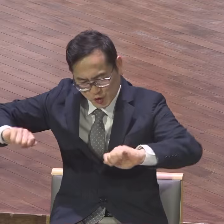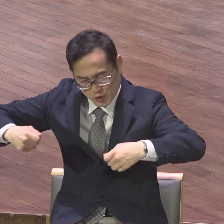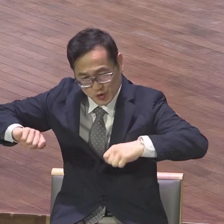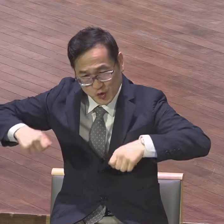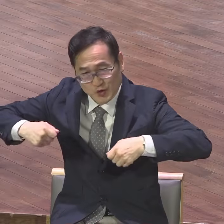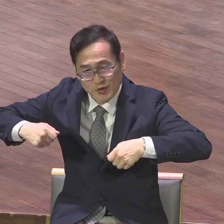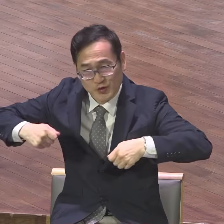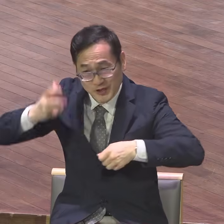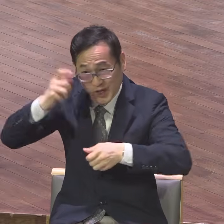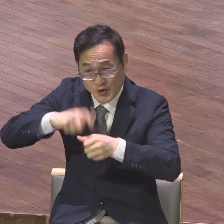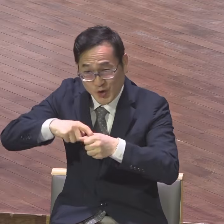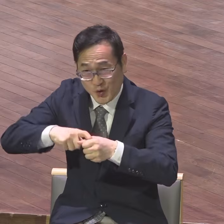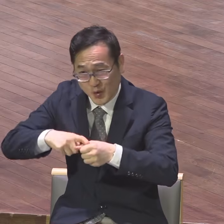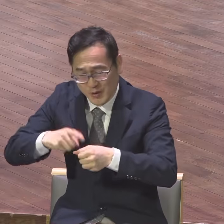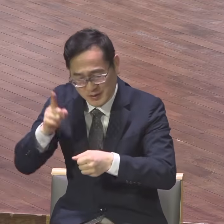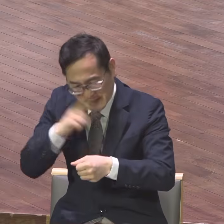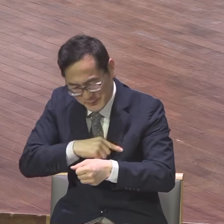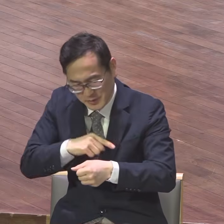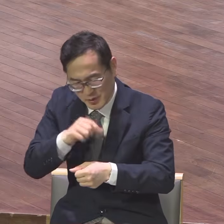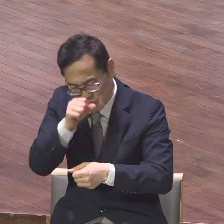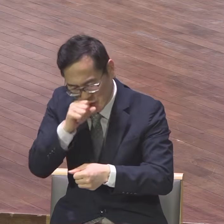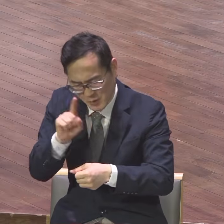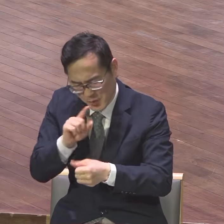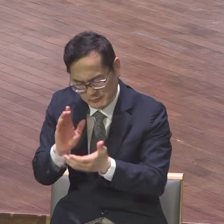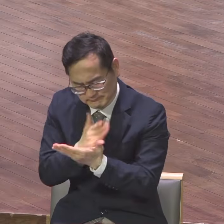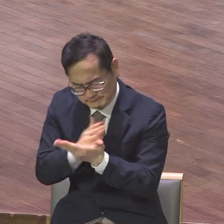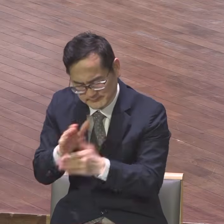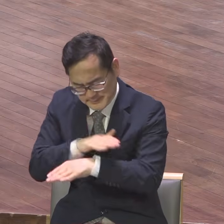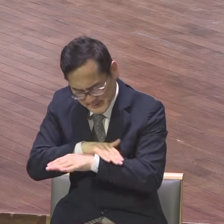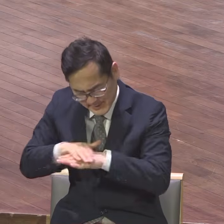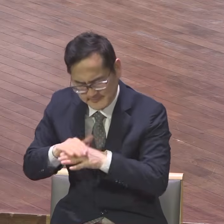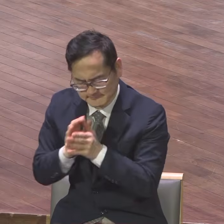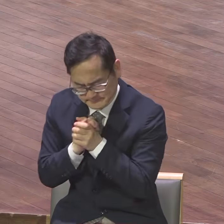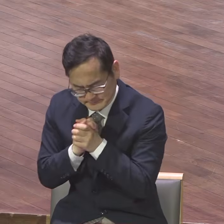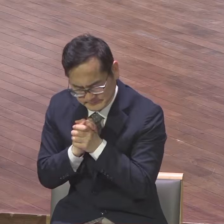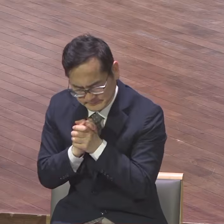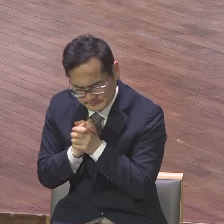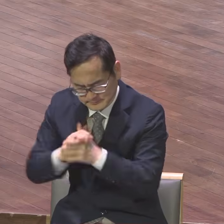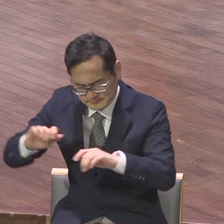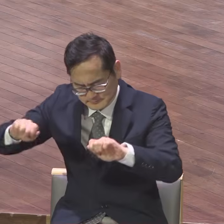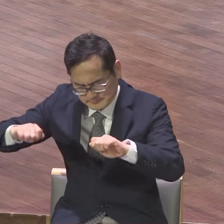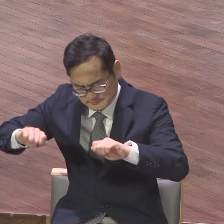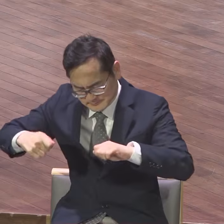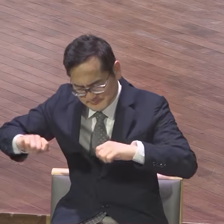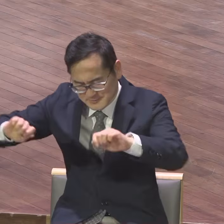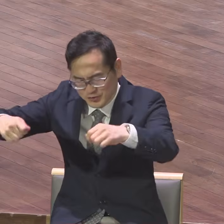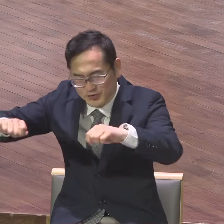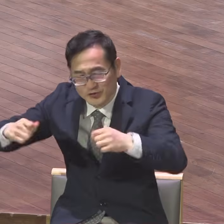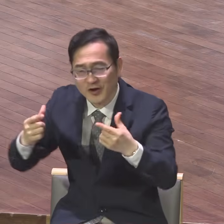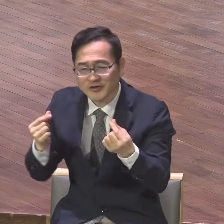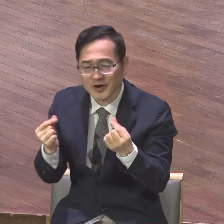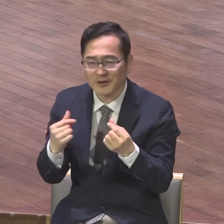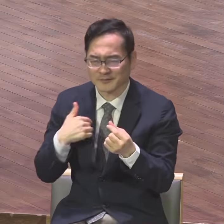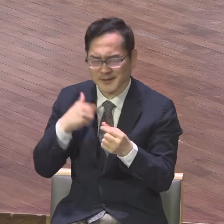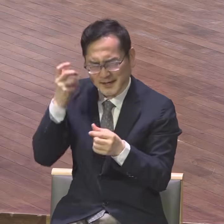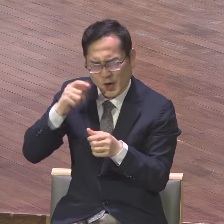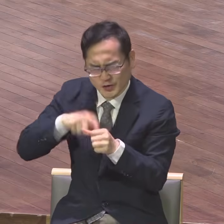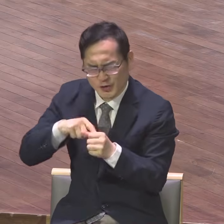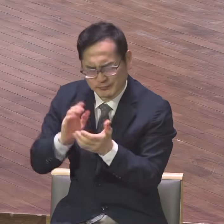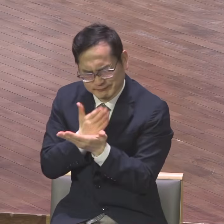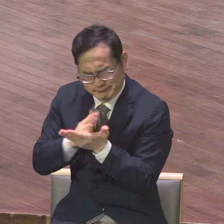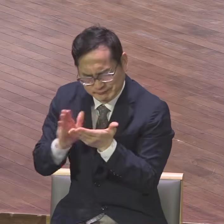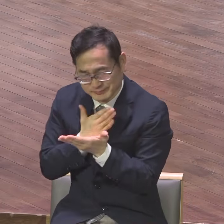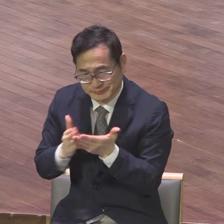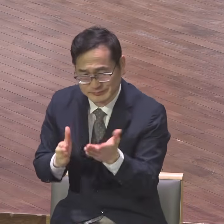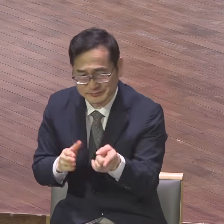하루를 시작했다는 것이죠. 하루 시작을. 그래서 수많은 역경, 어려운 문제가 엄청 많은데